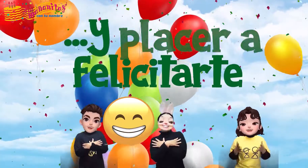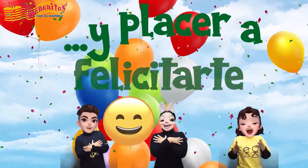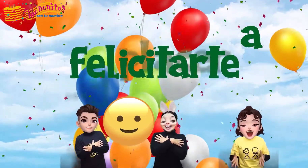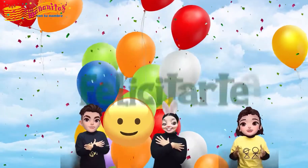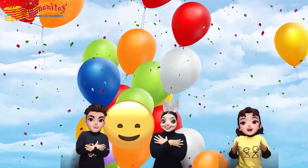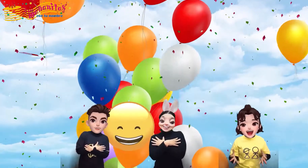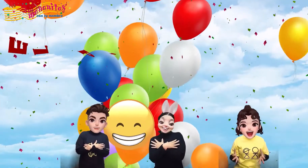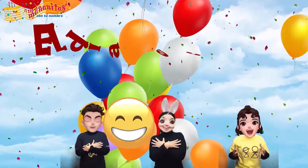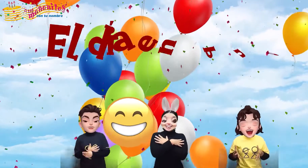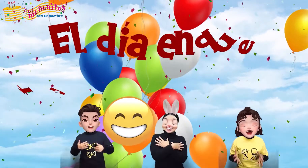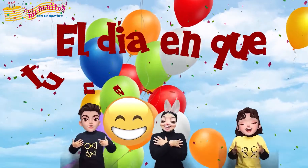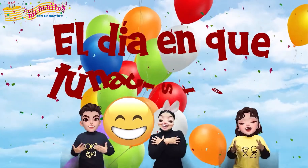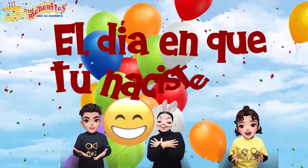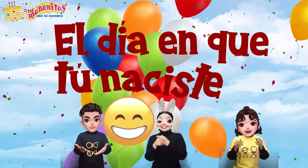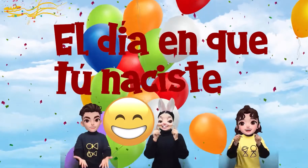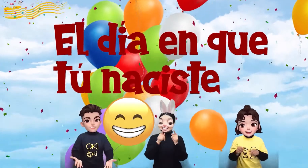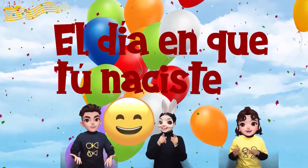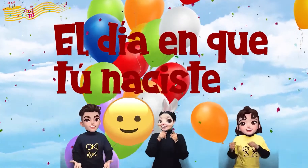mírate